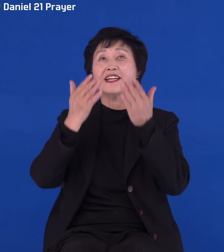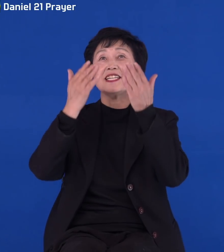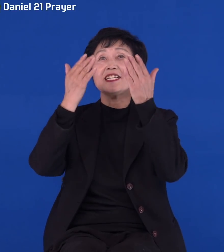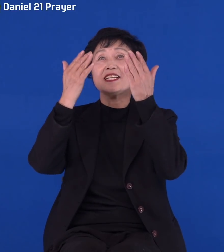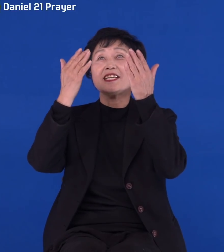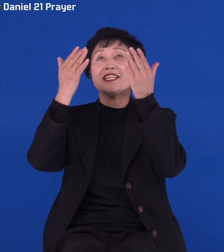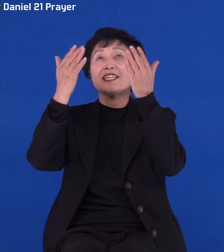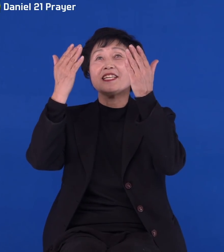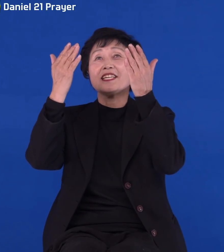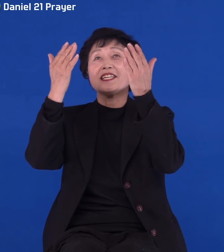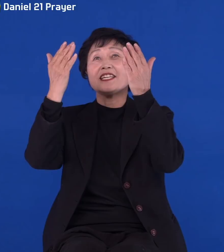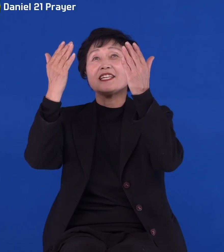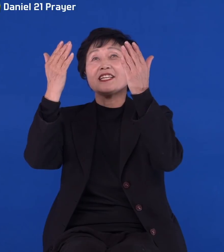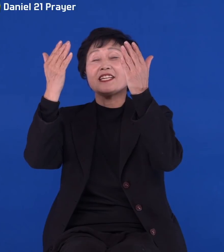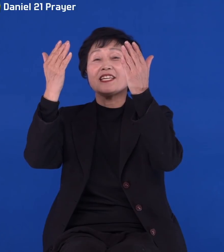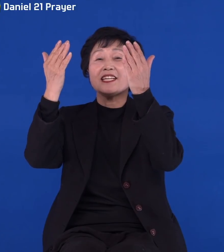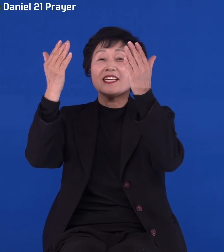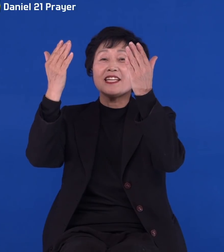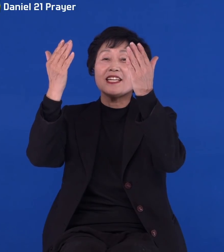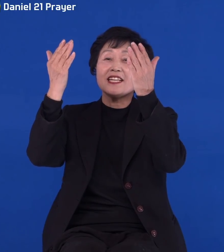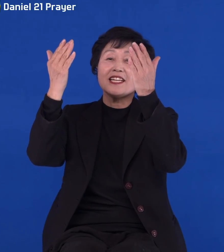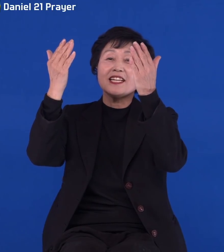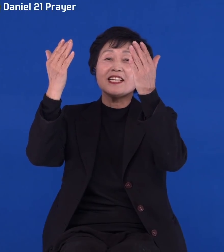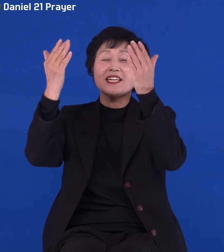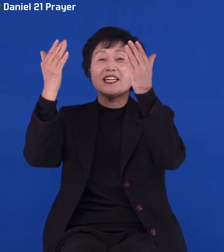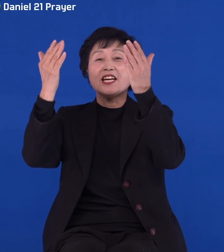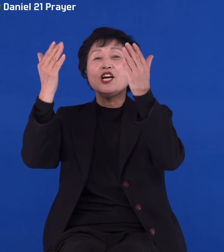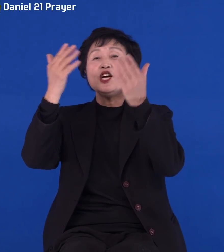경배하리. 두 손 들고 찬양합니다.